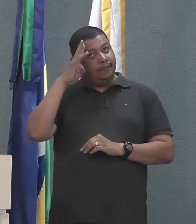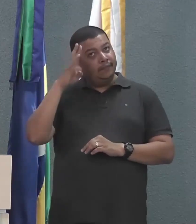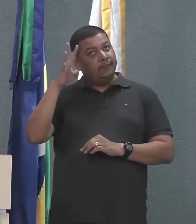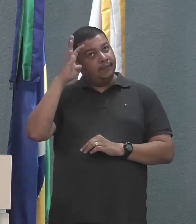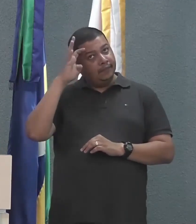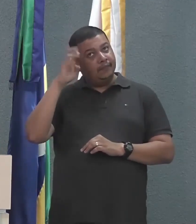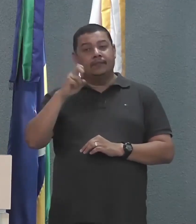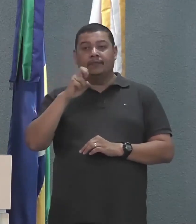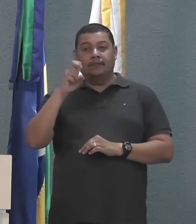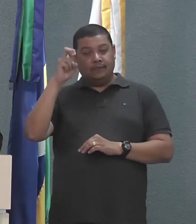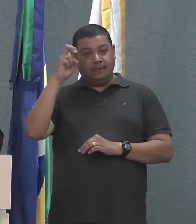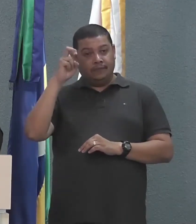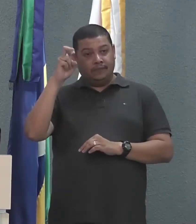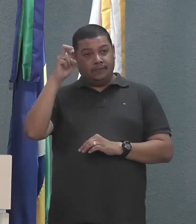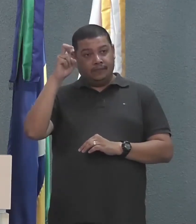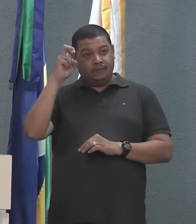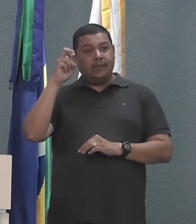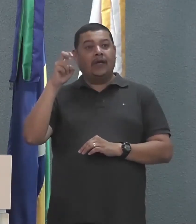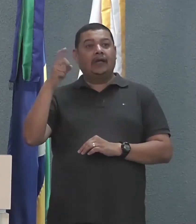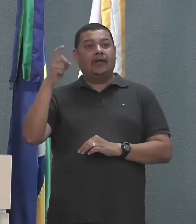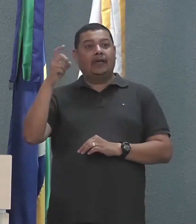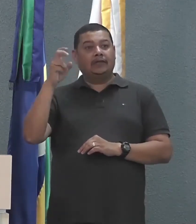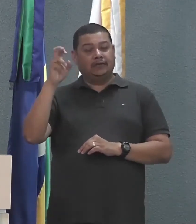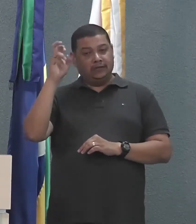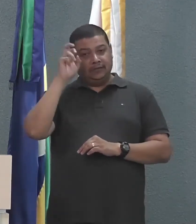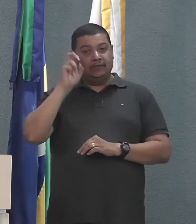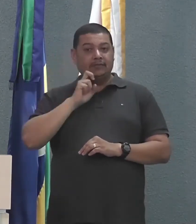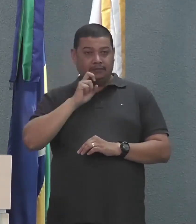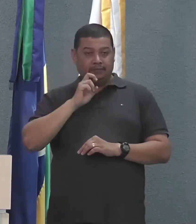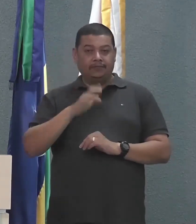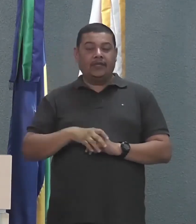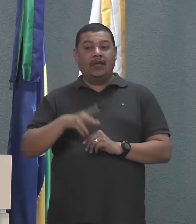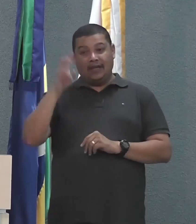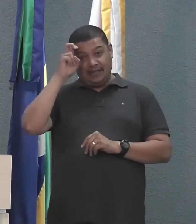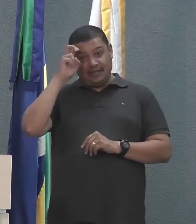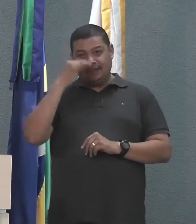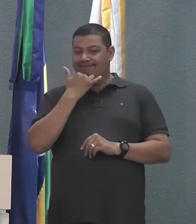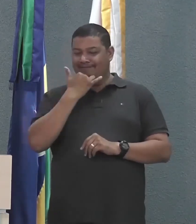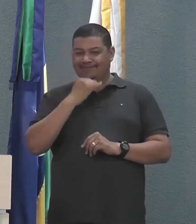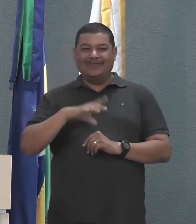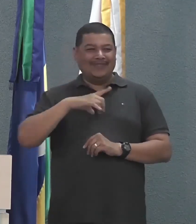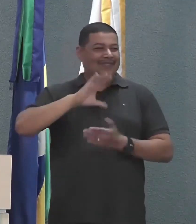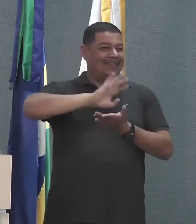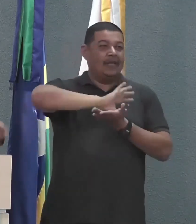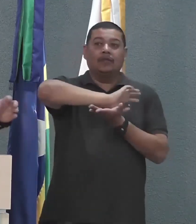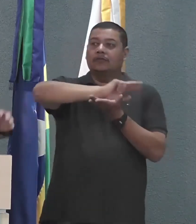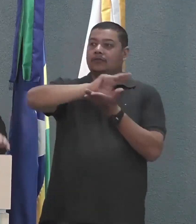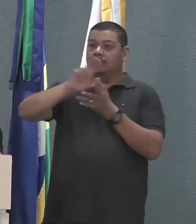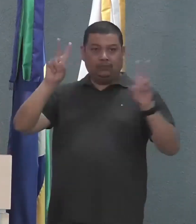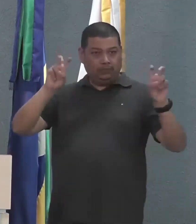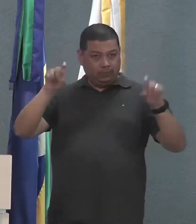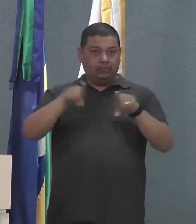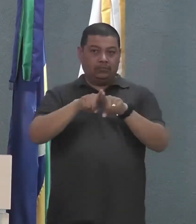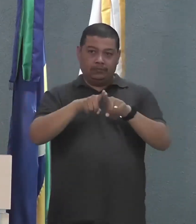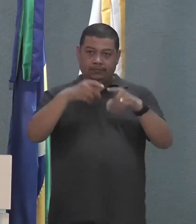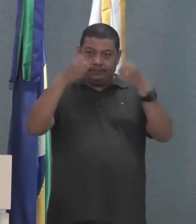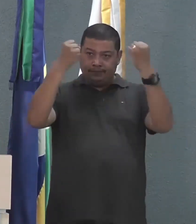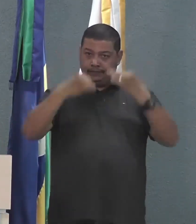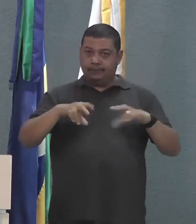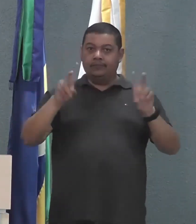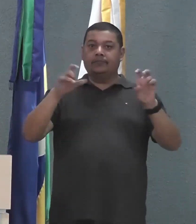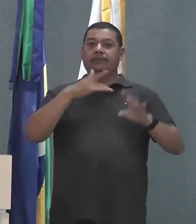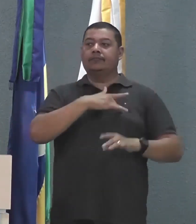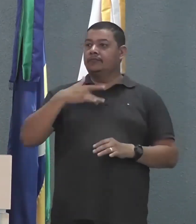terça, quarta e quinta, em Porto Velho, falando sobre vários assuntos e também sobre saúde, vereador Capiche. E